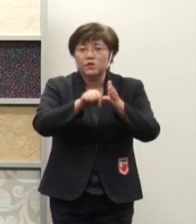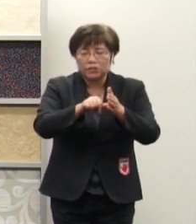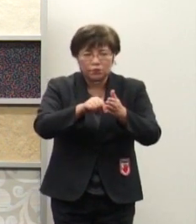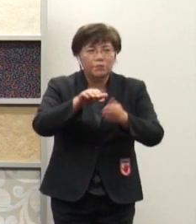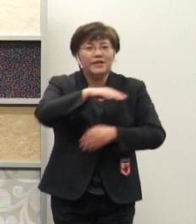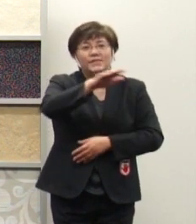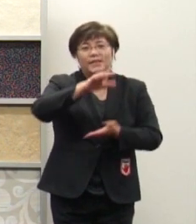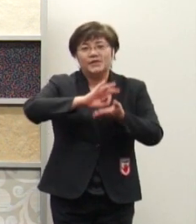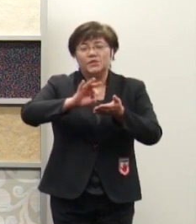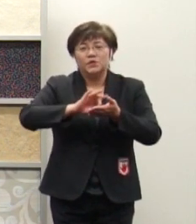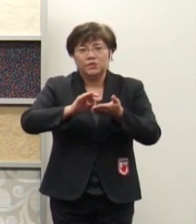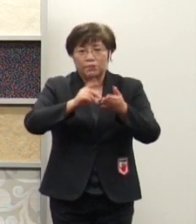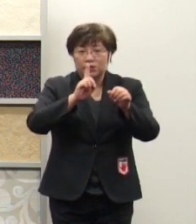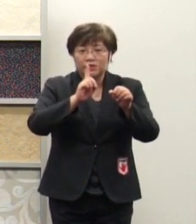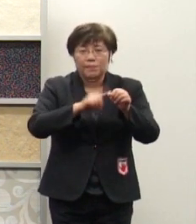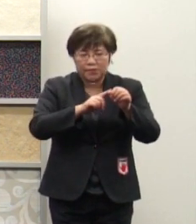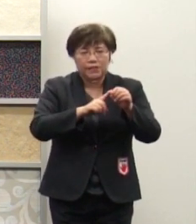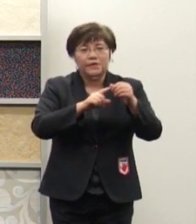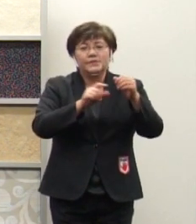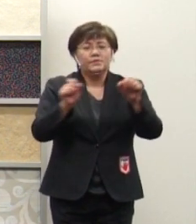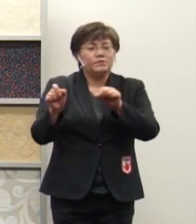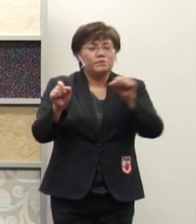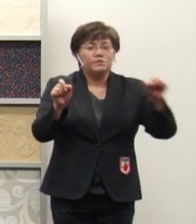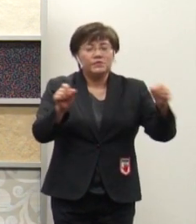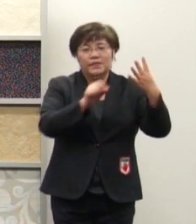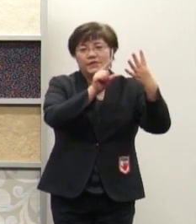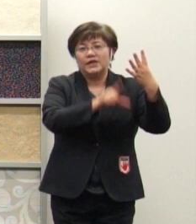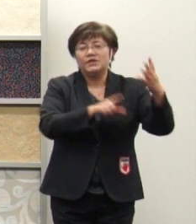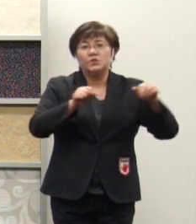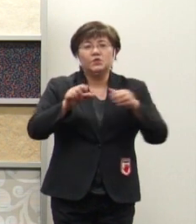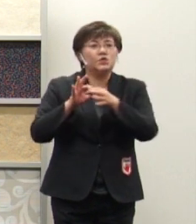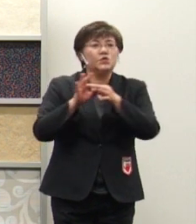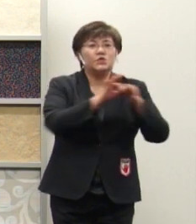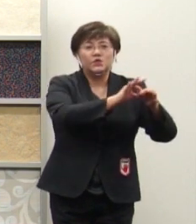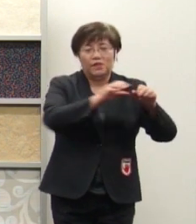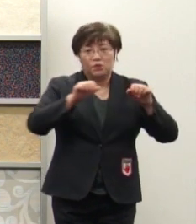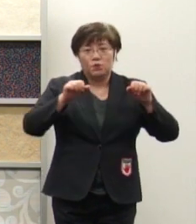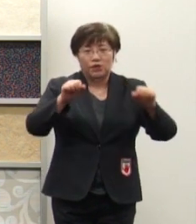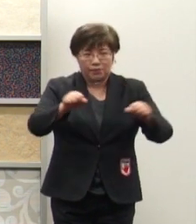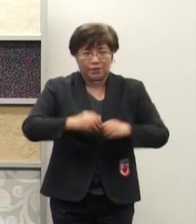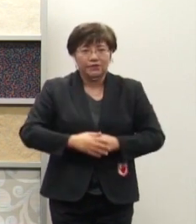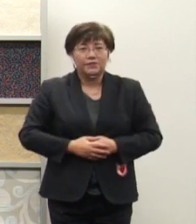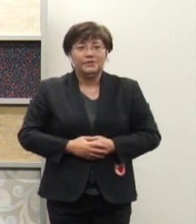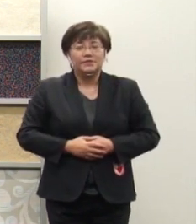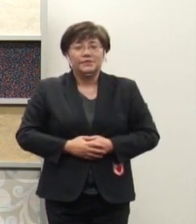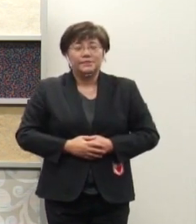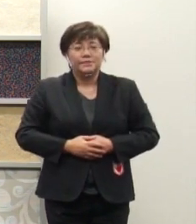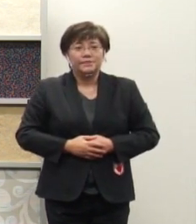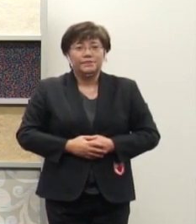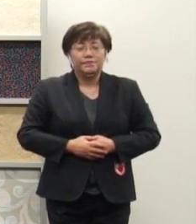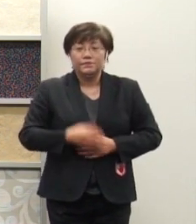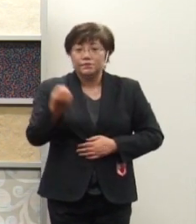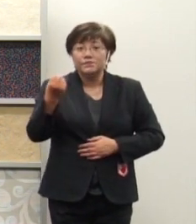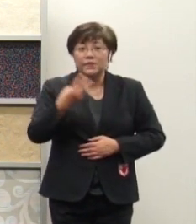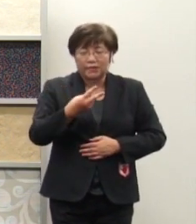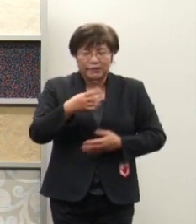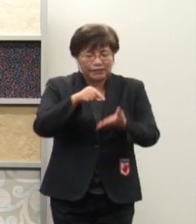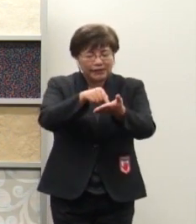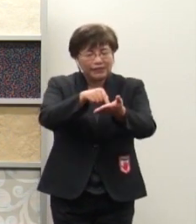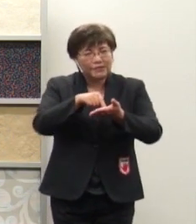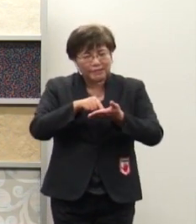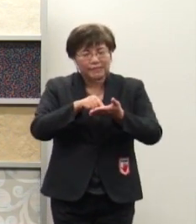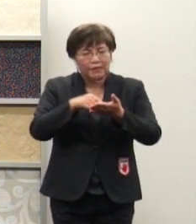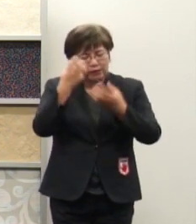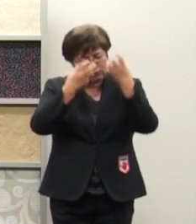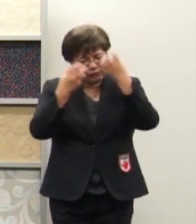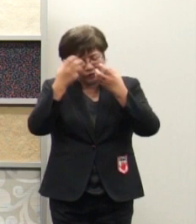よう4月も継続して実施をいたします。合わせてなかなかその申請がちょっと